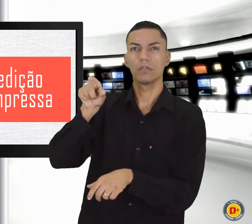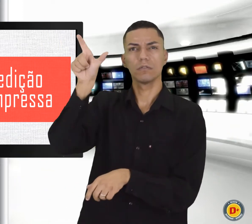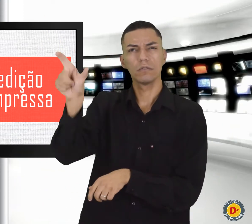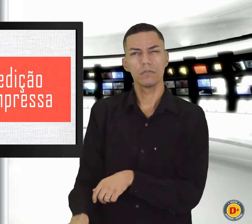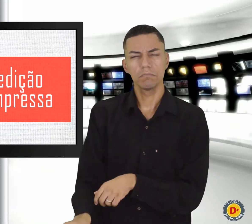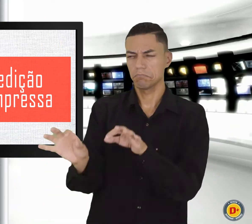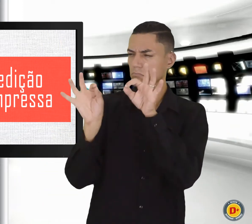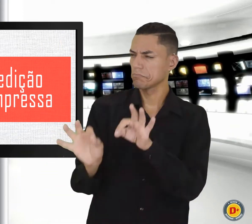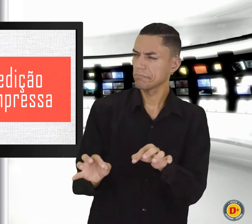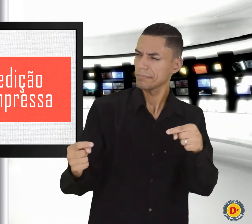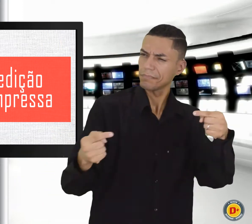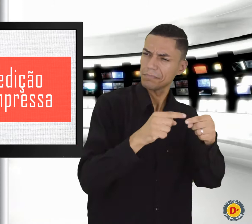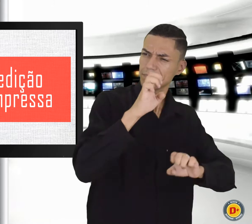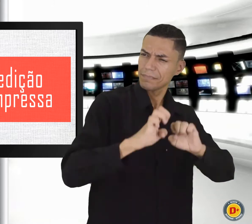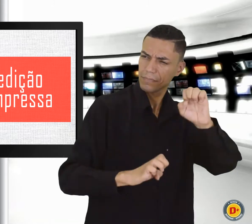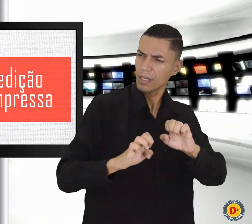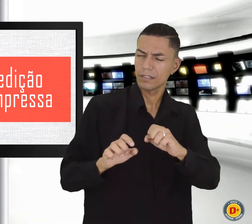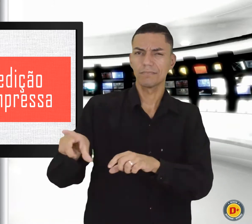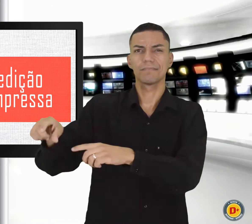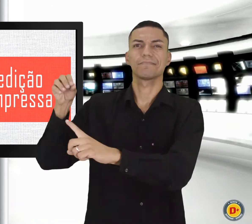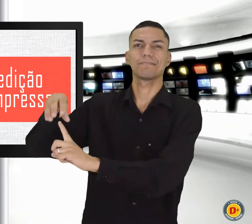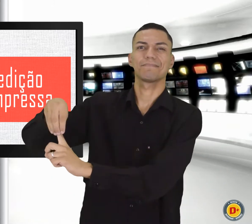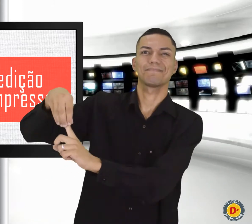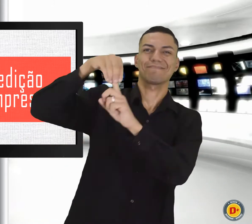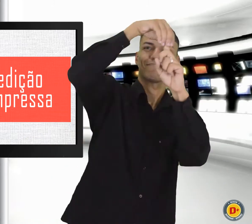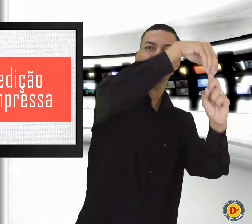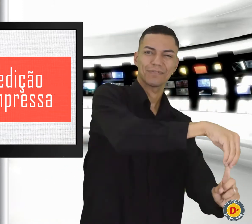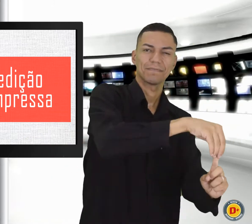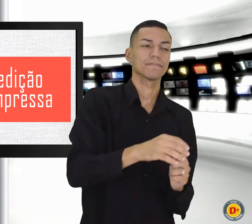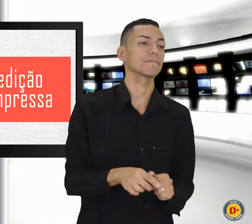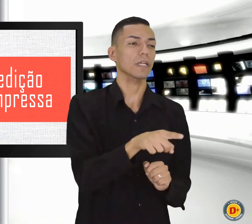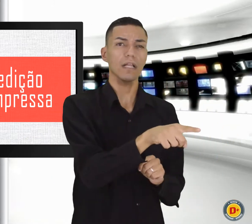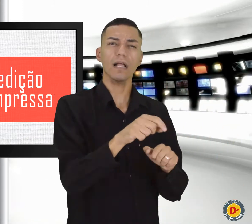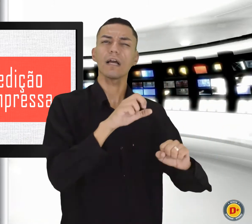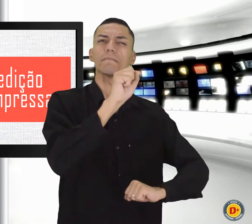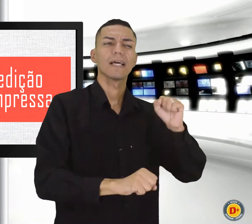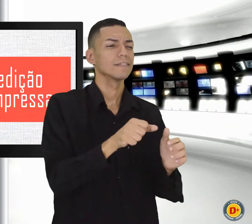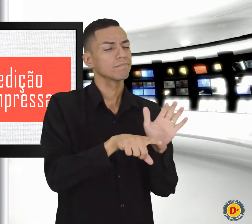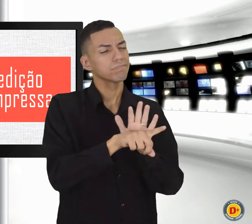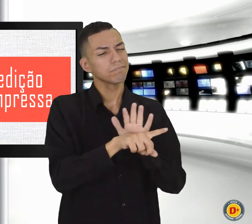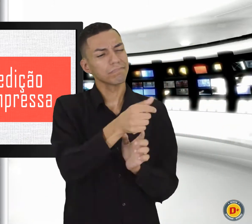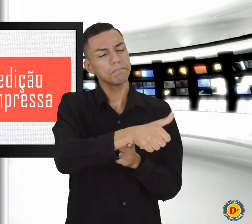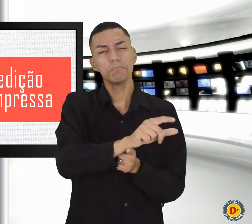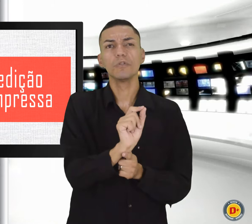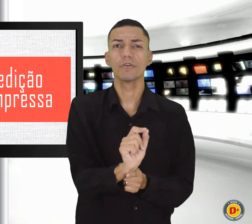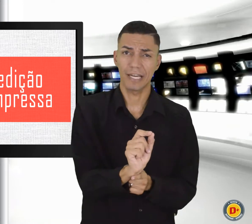potenciais empregadores, contrato com as empresas escolhidas, contratação com carteira